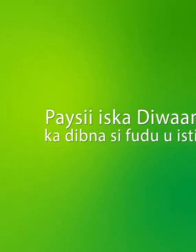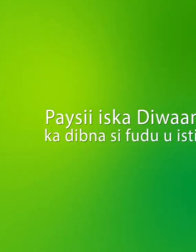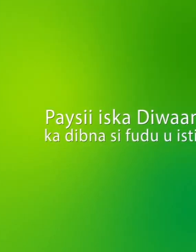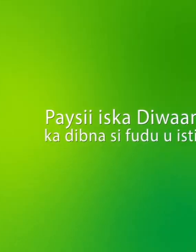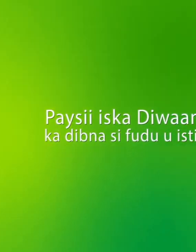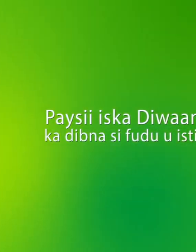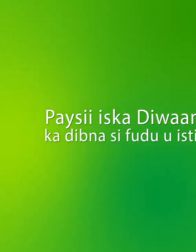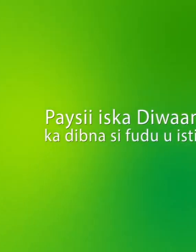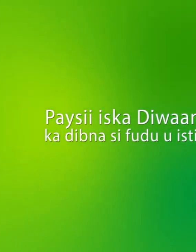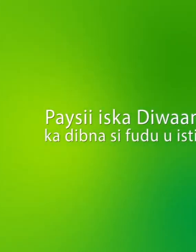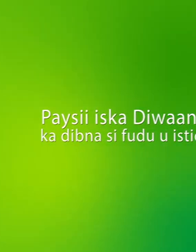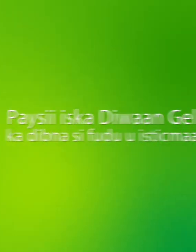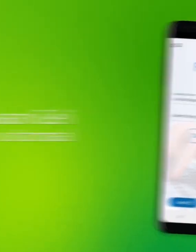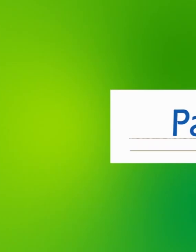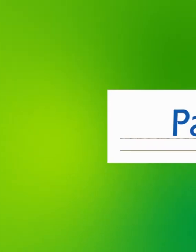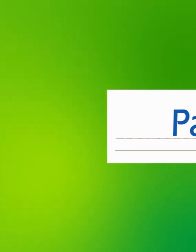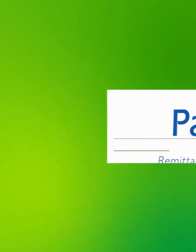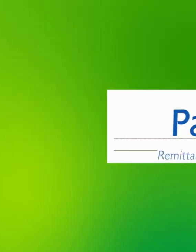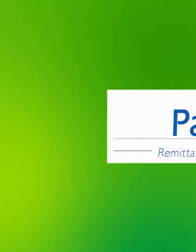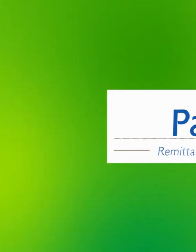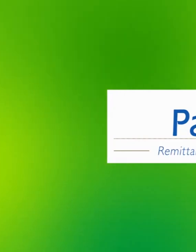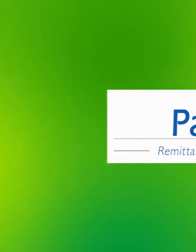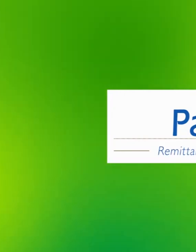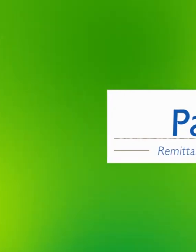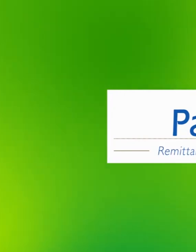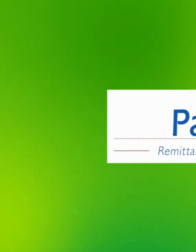si fudud lacag ugu dir adigoo gurigaaga jooga. PC